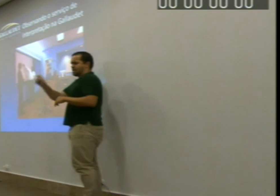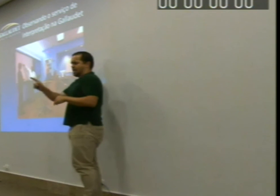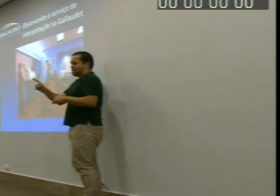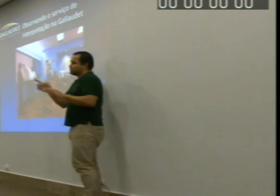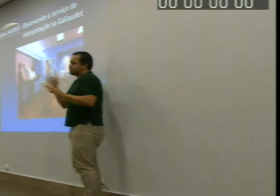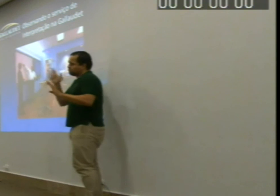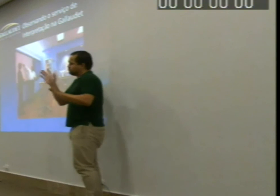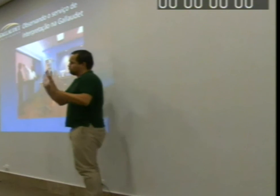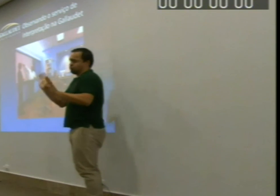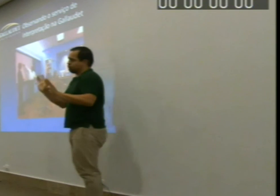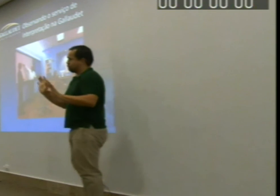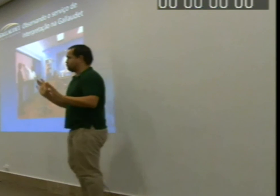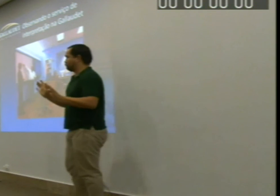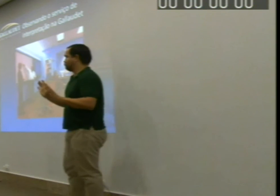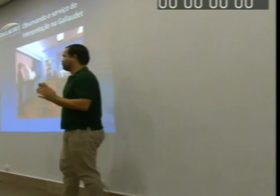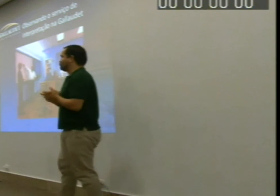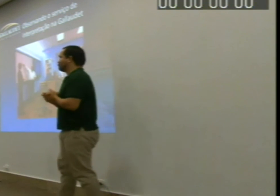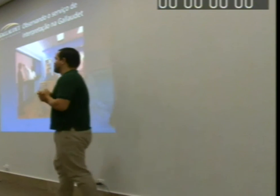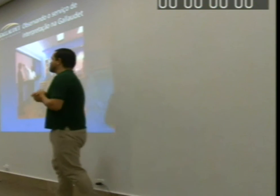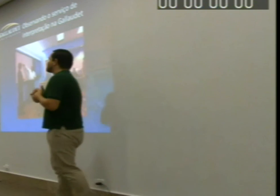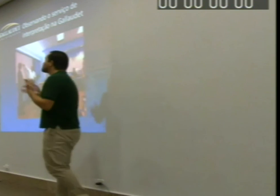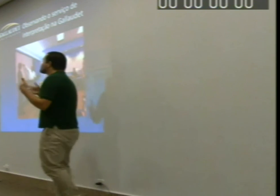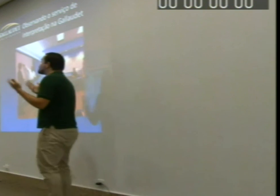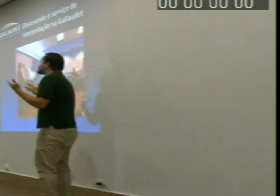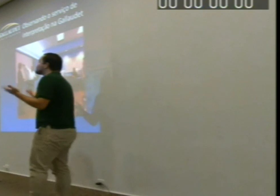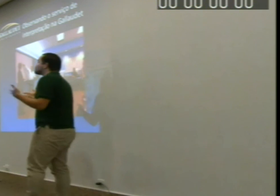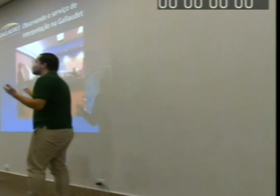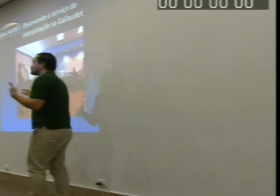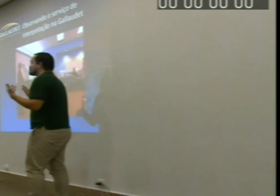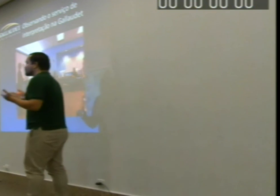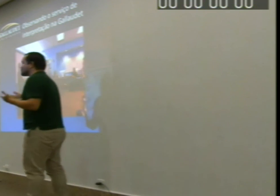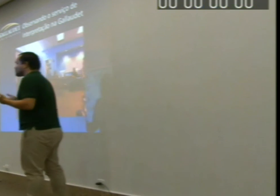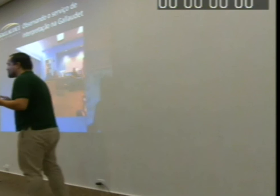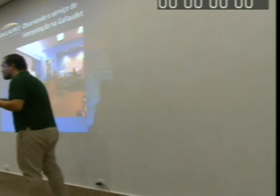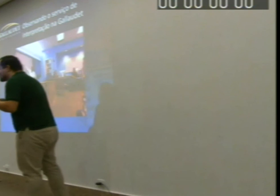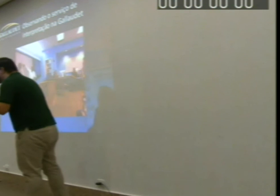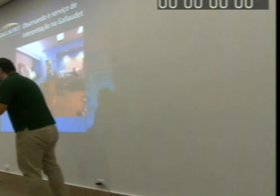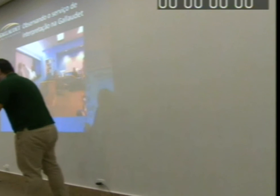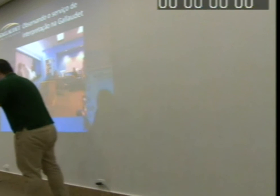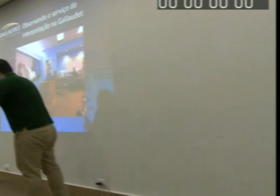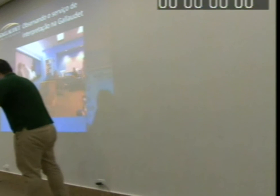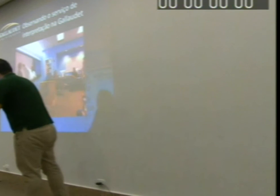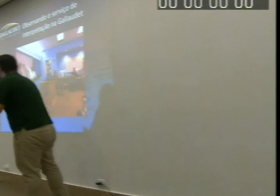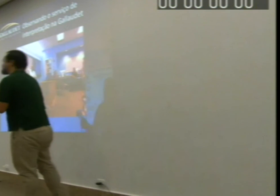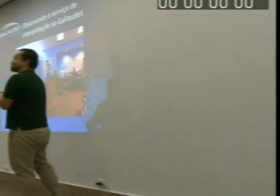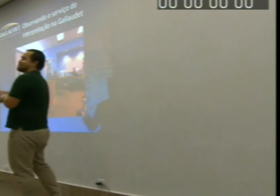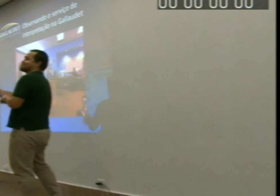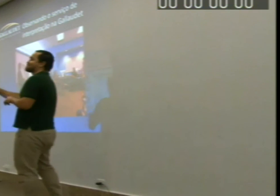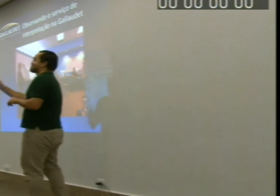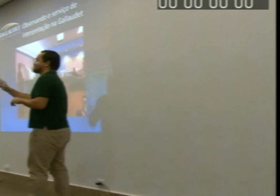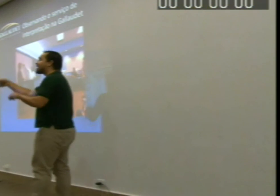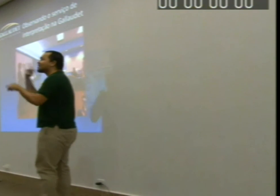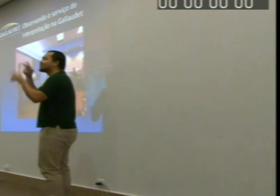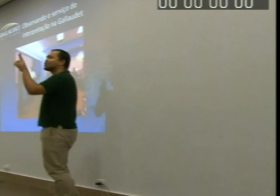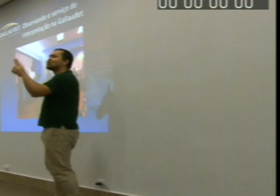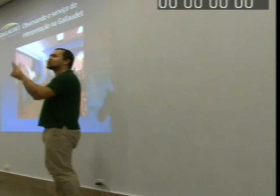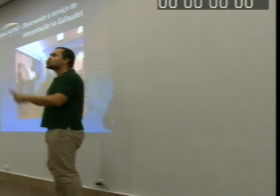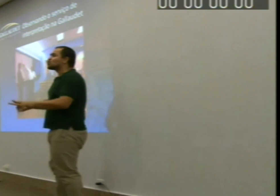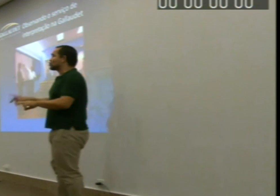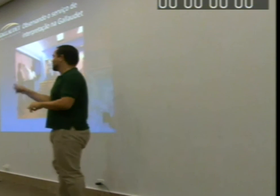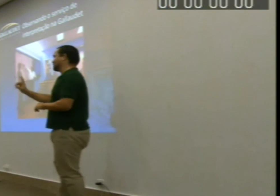porque o objetivo é é ASL não não não é esse o objetivo não gestuno não